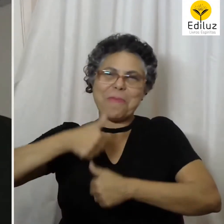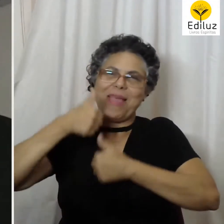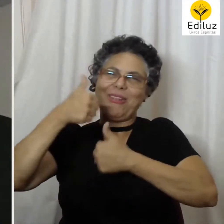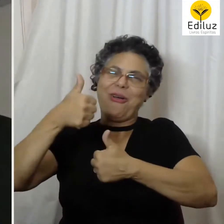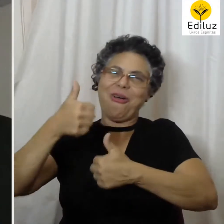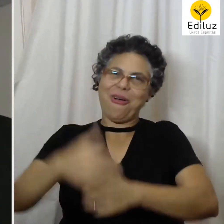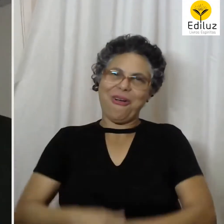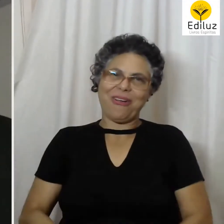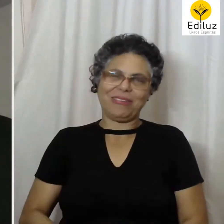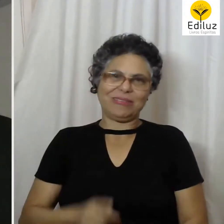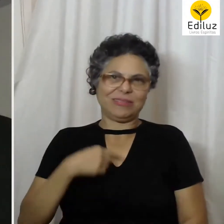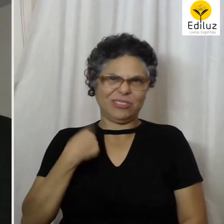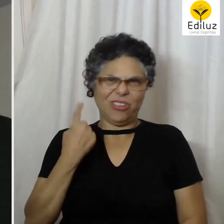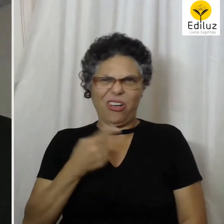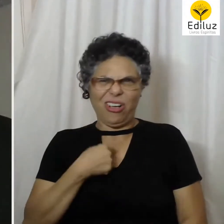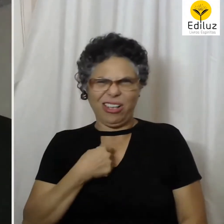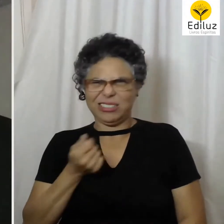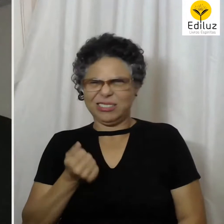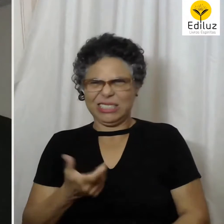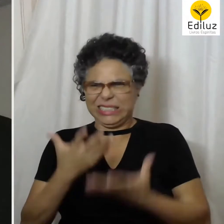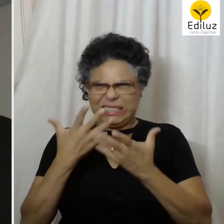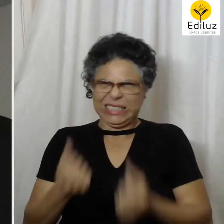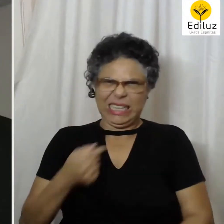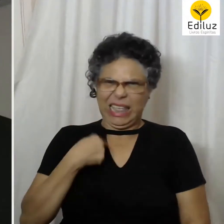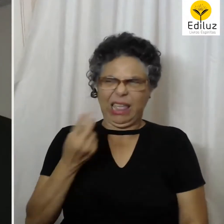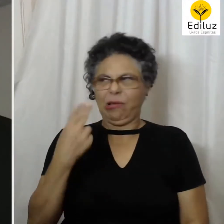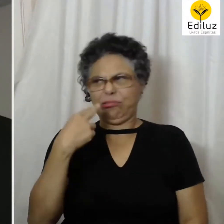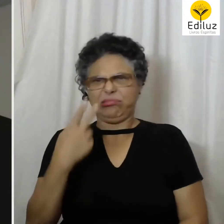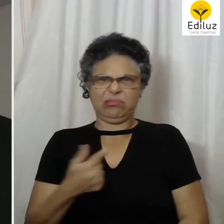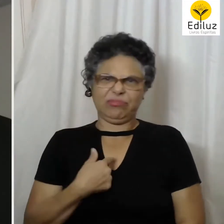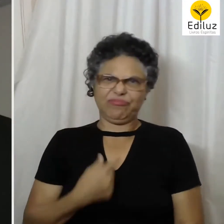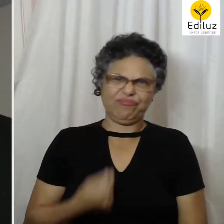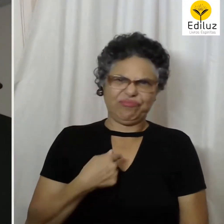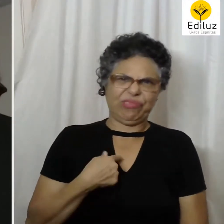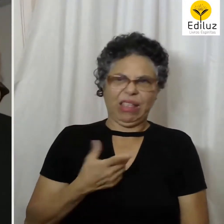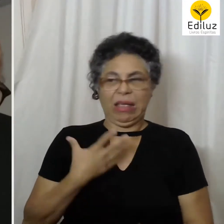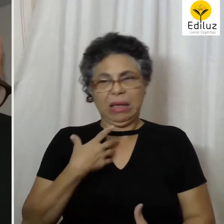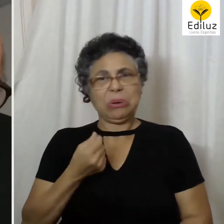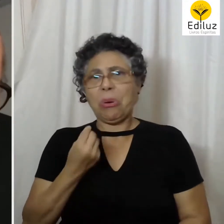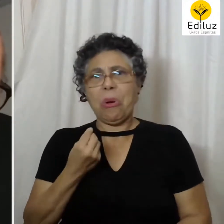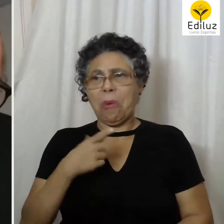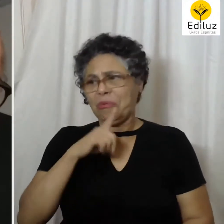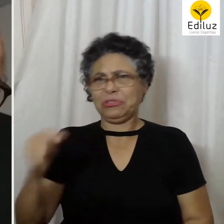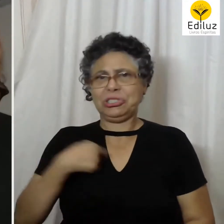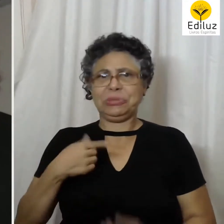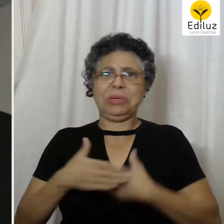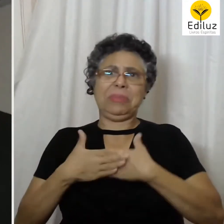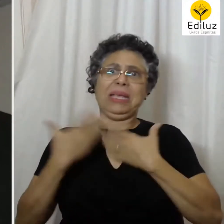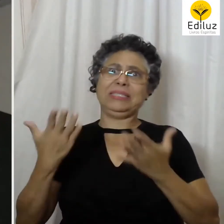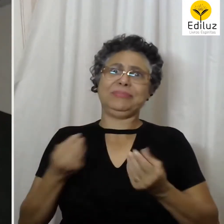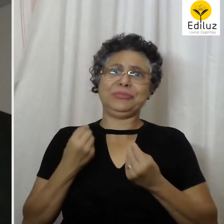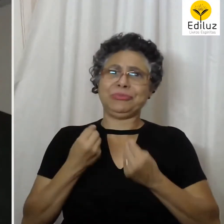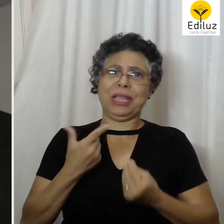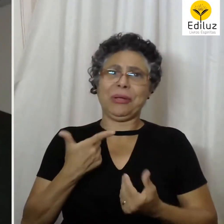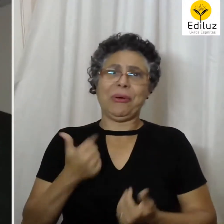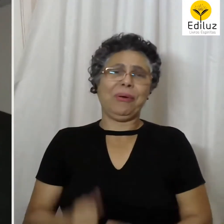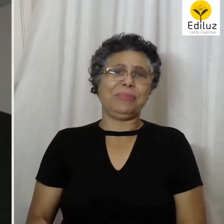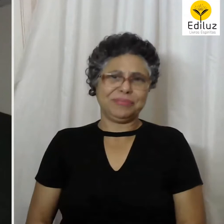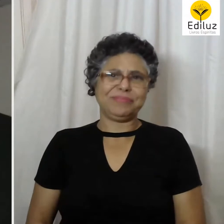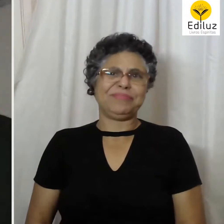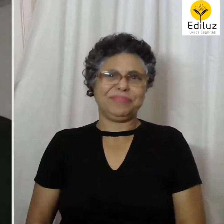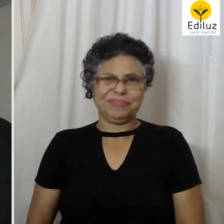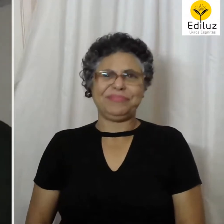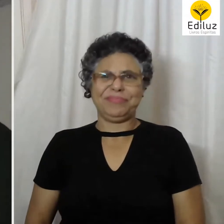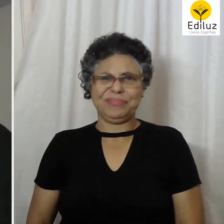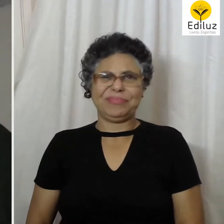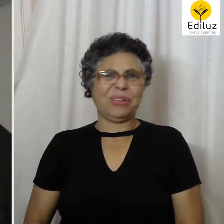até nós mesmos nos vemos insuportáveis e só nos suportamos porque não podemos fugir de nós, porque para onde a gente vai